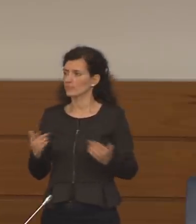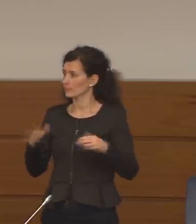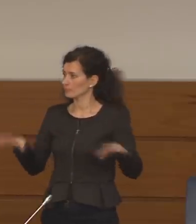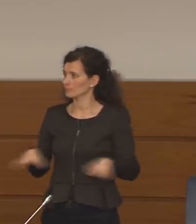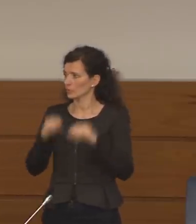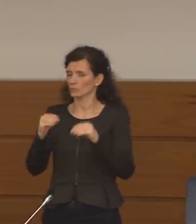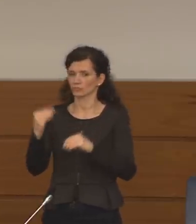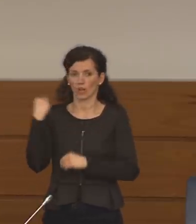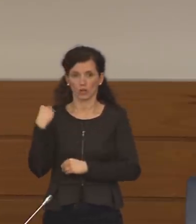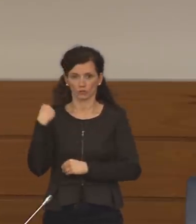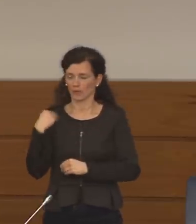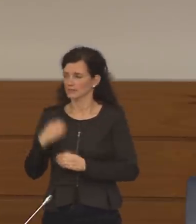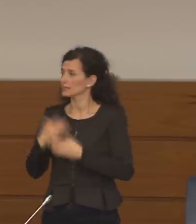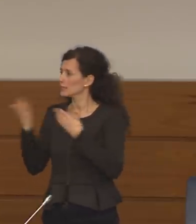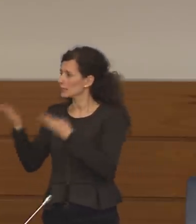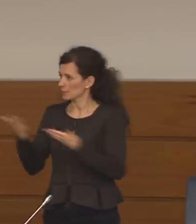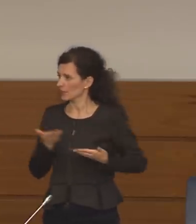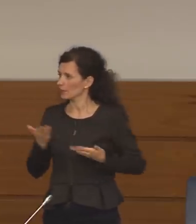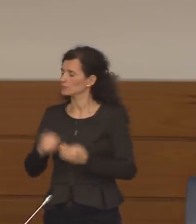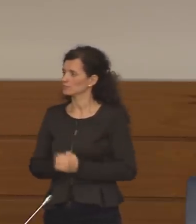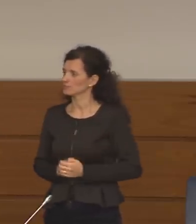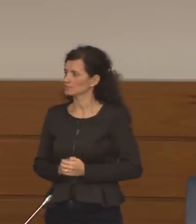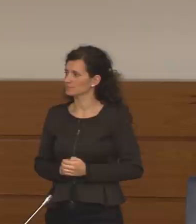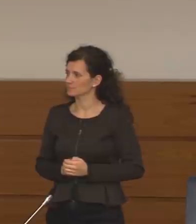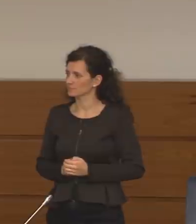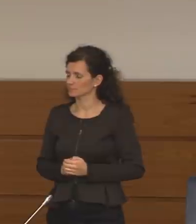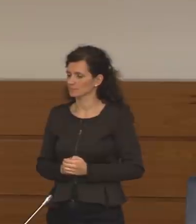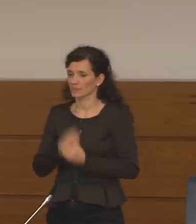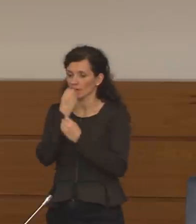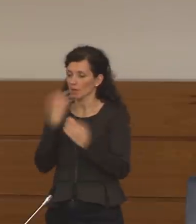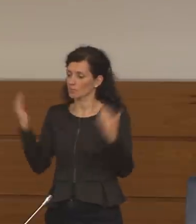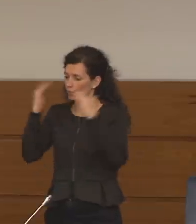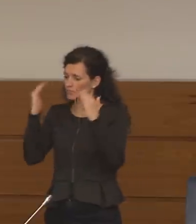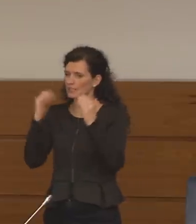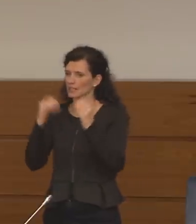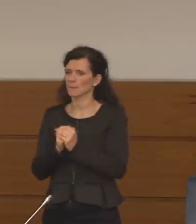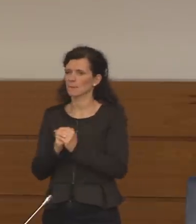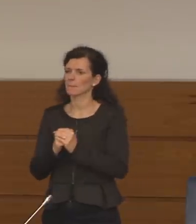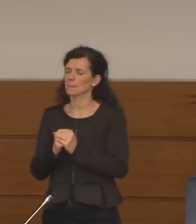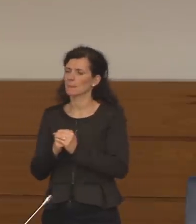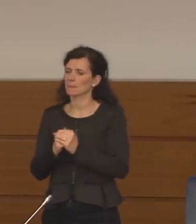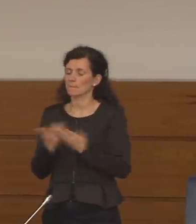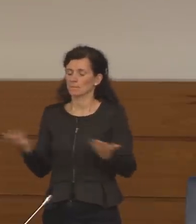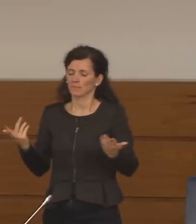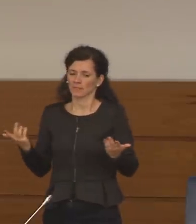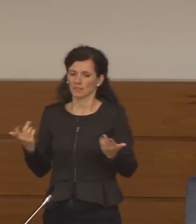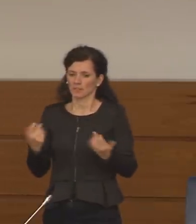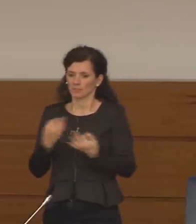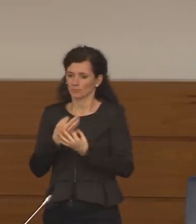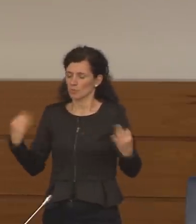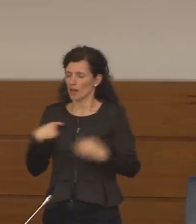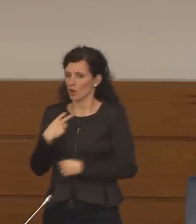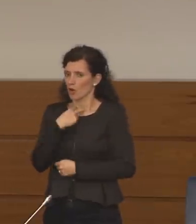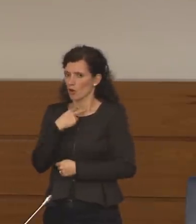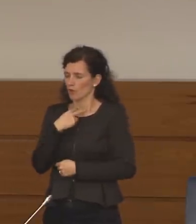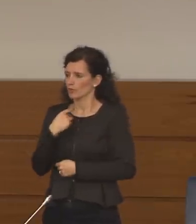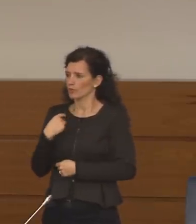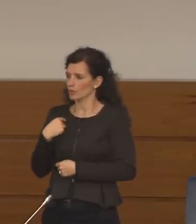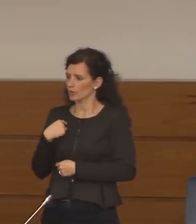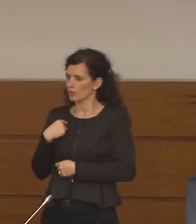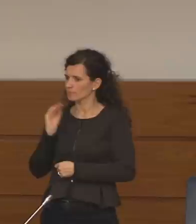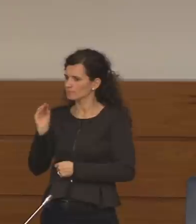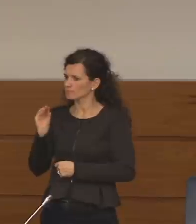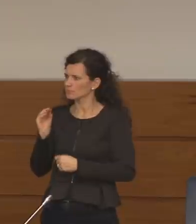apriamo alle domande prego si buonasera commissario ovviamente devo chiederle intanto perché non vuole intervenire